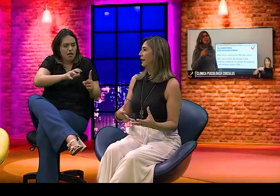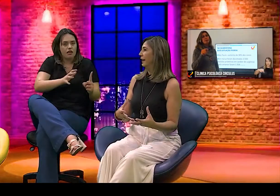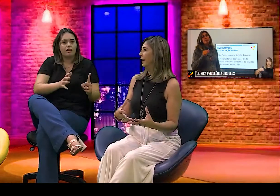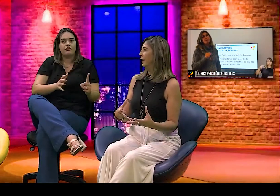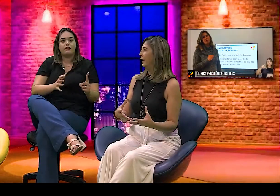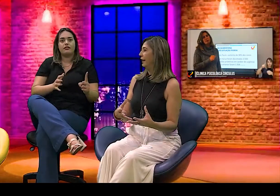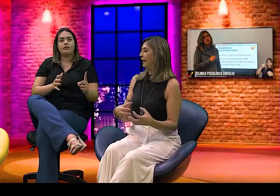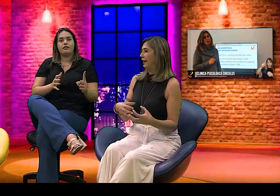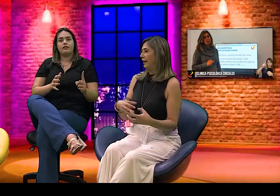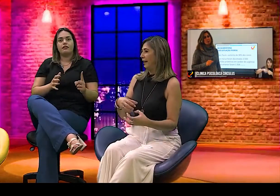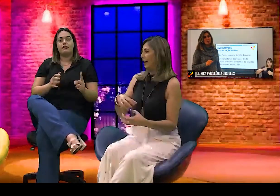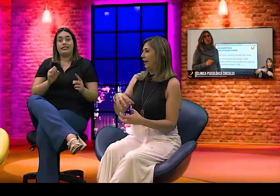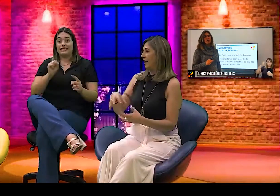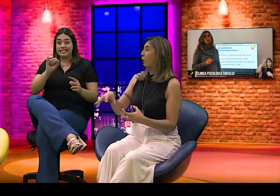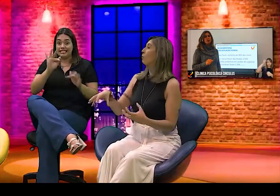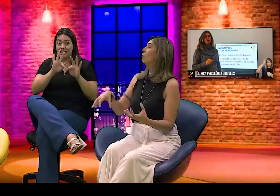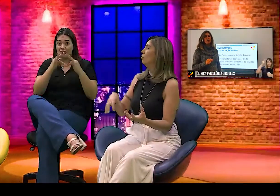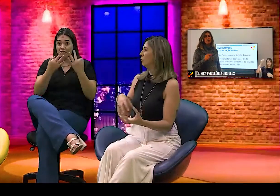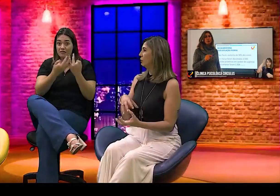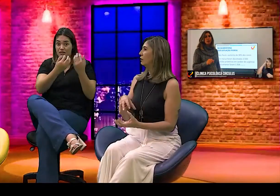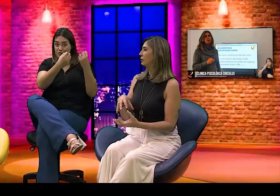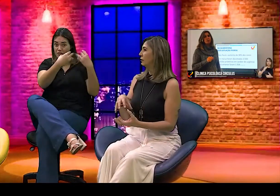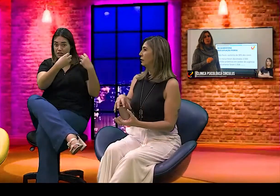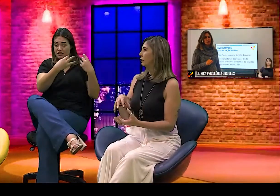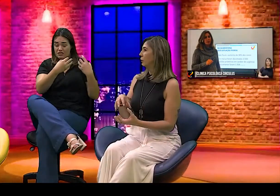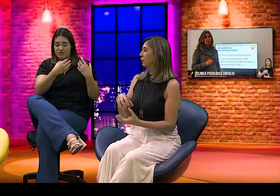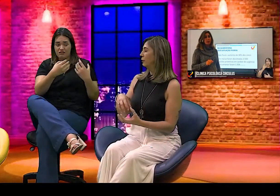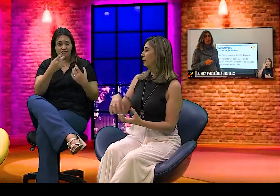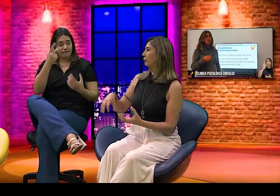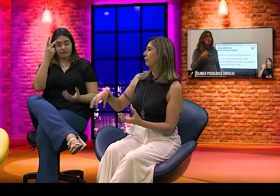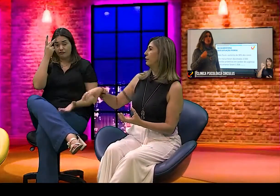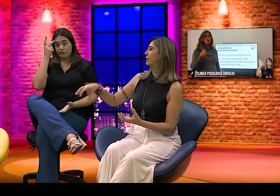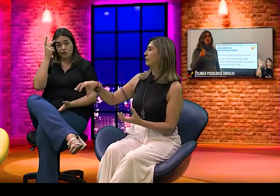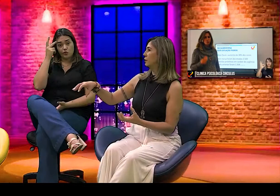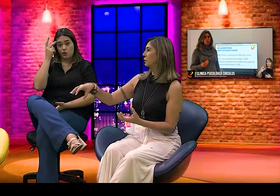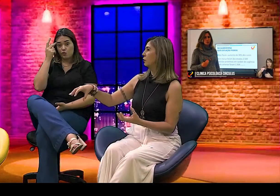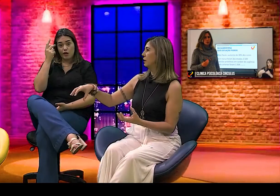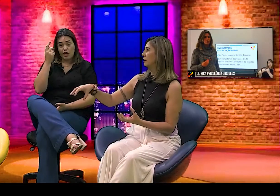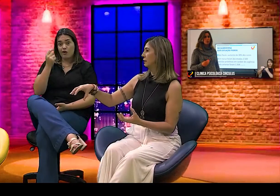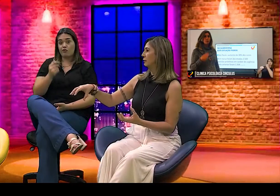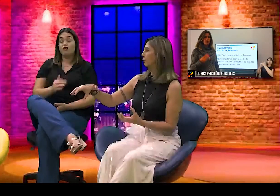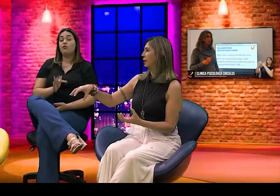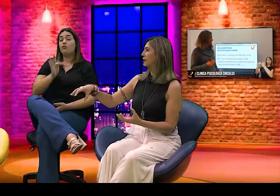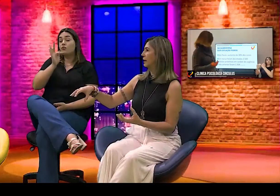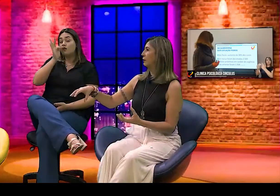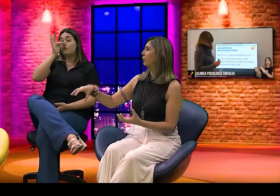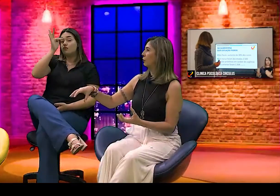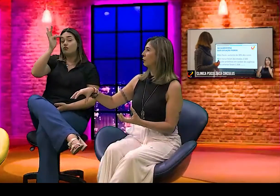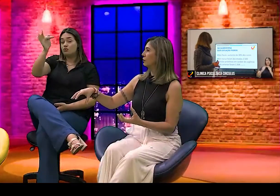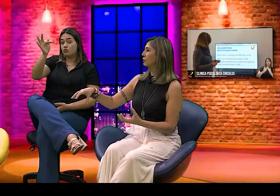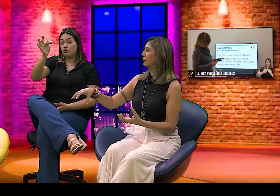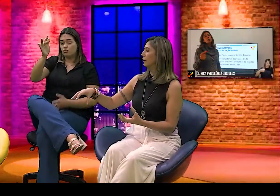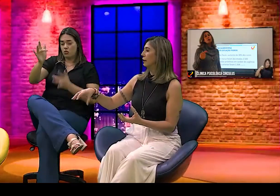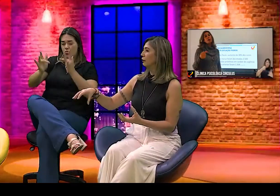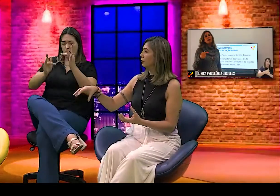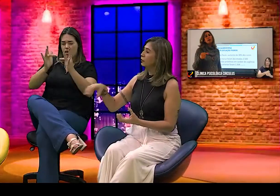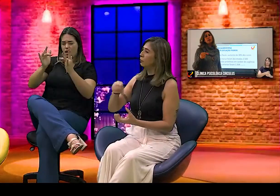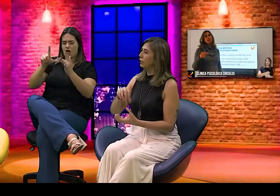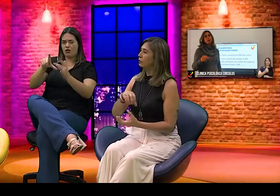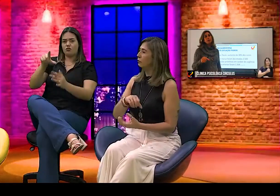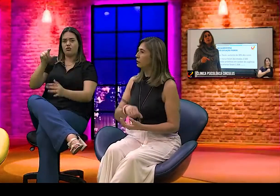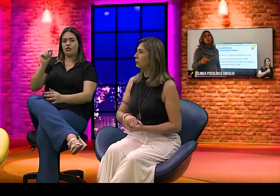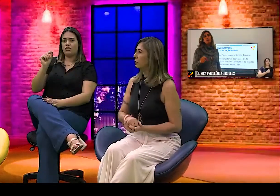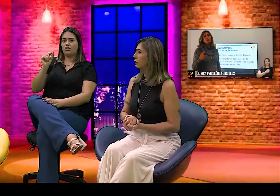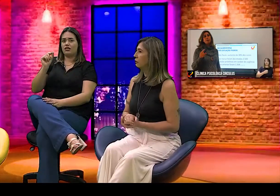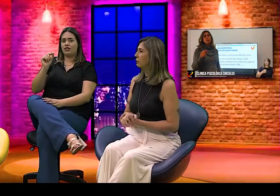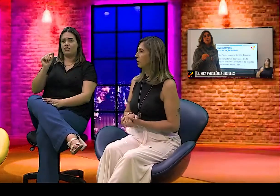né, é comum, quando eu for fazer a minha escolha de um parceiro amoroso,